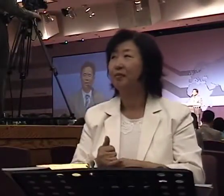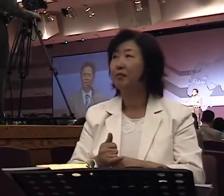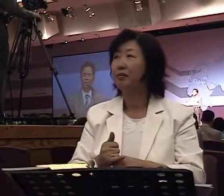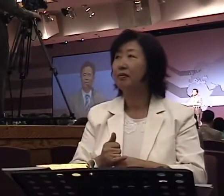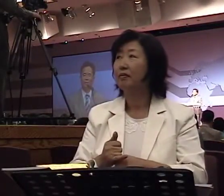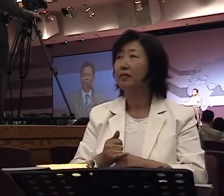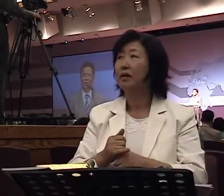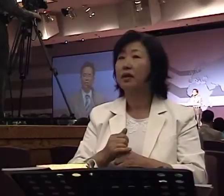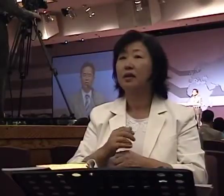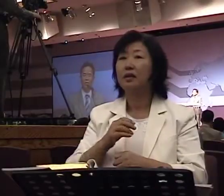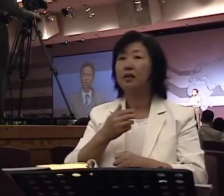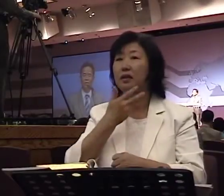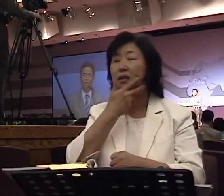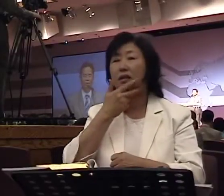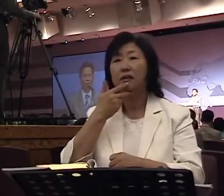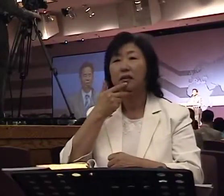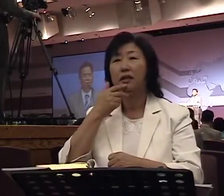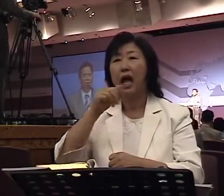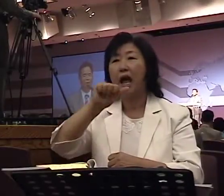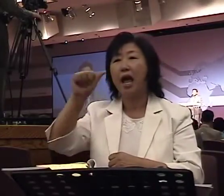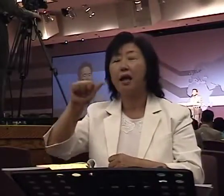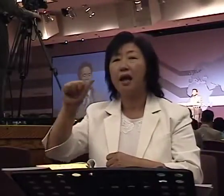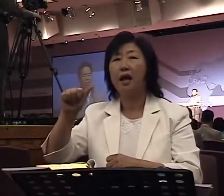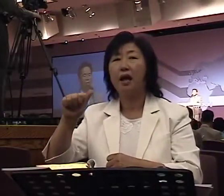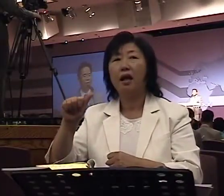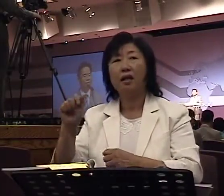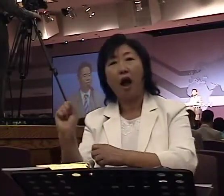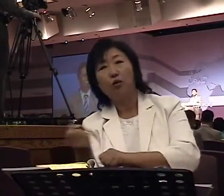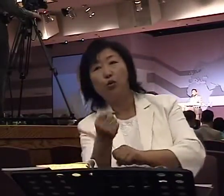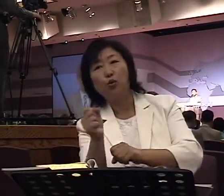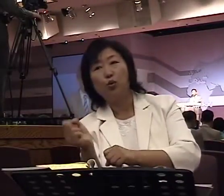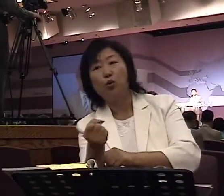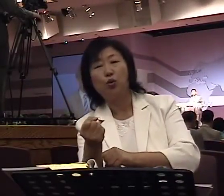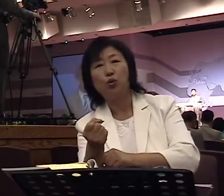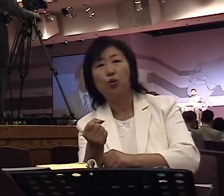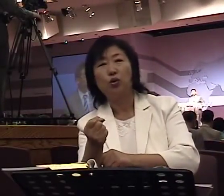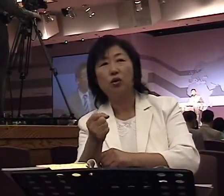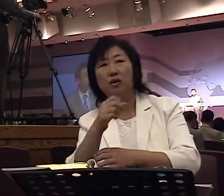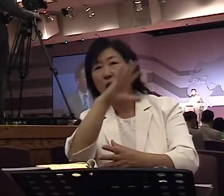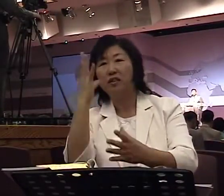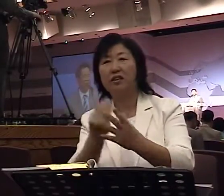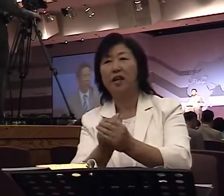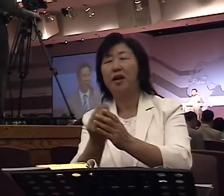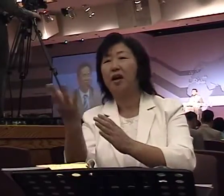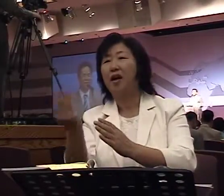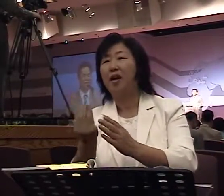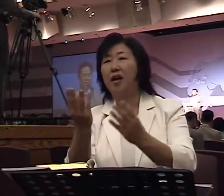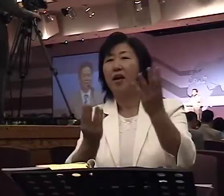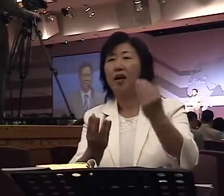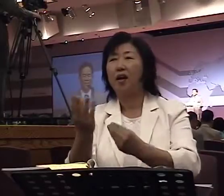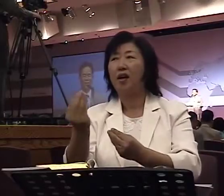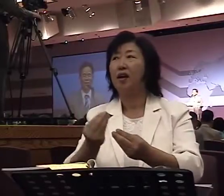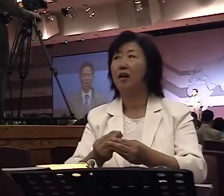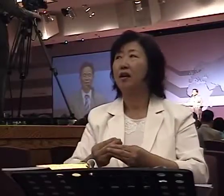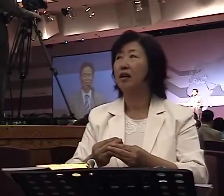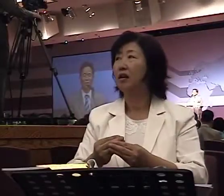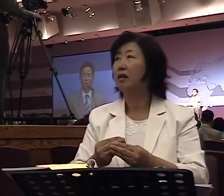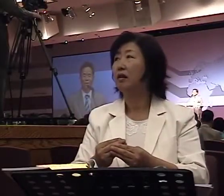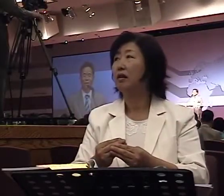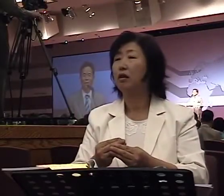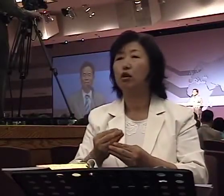중등부에서는 NIM 에인절스 야구장을 통째로 다 빌린 건 아니고 한 섹션을